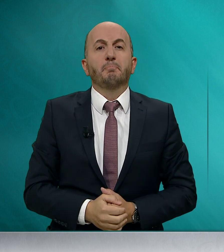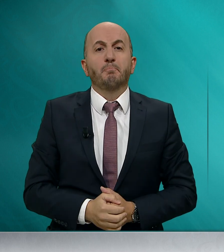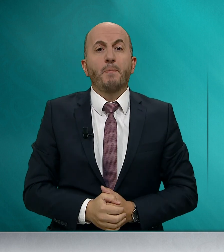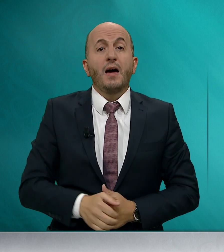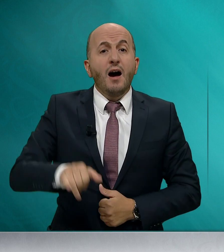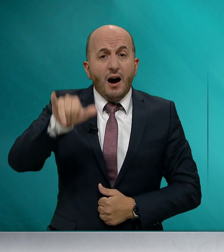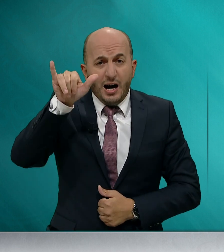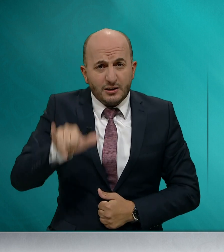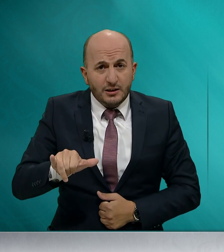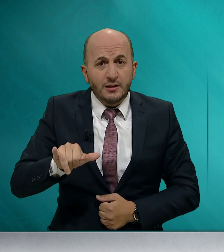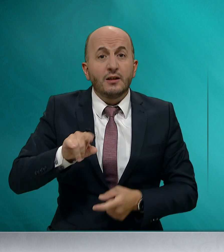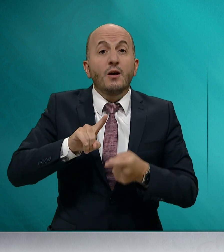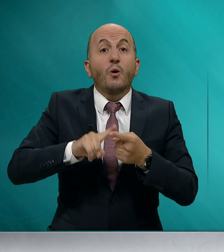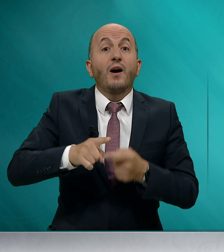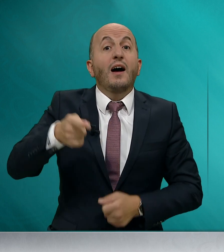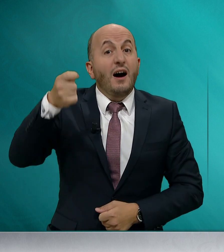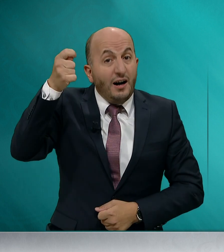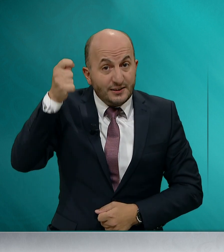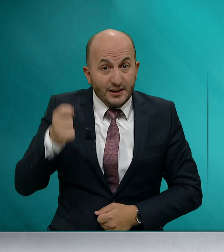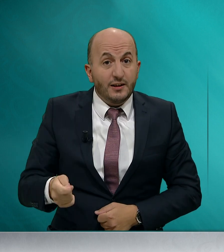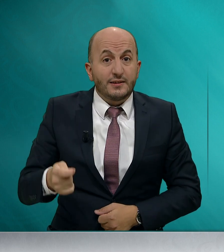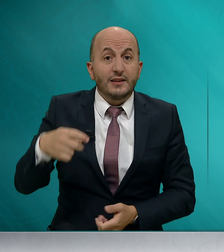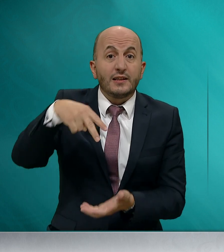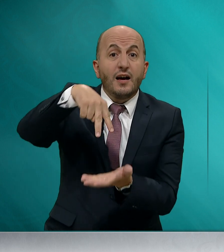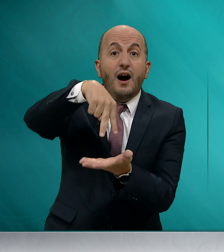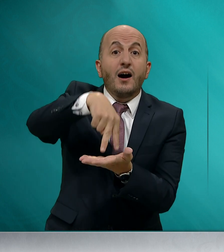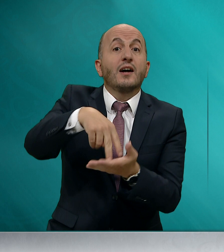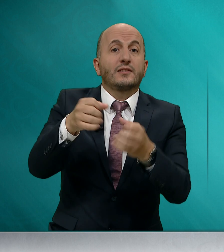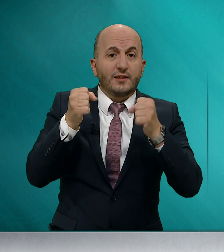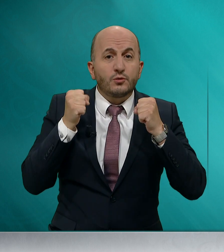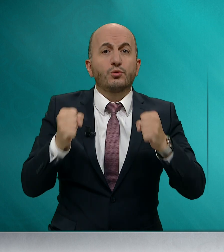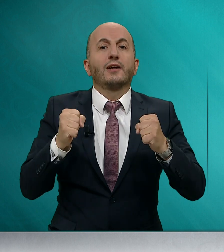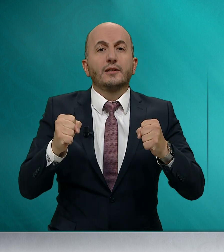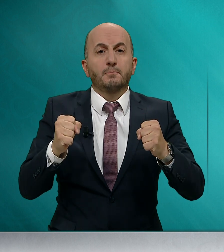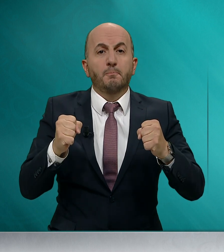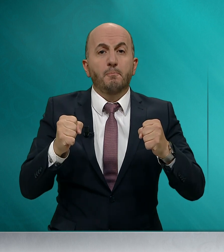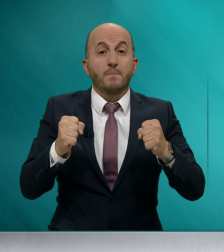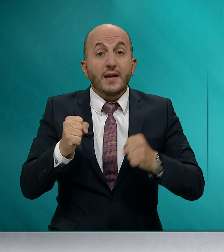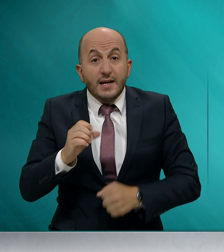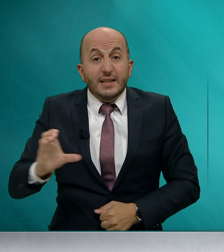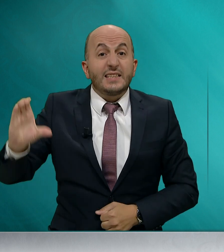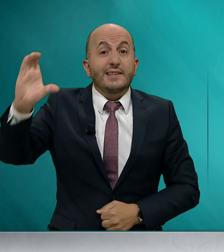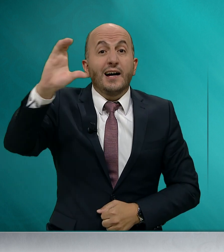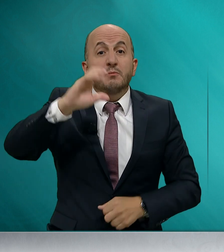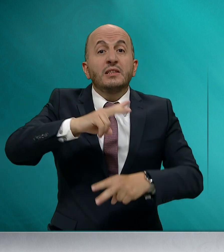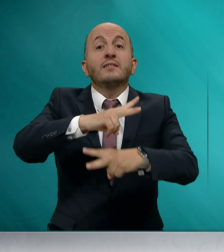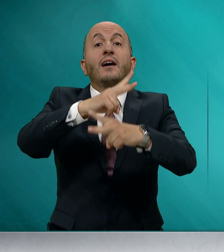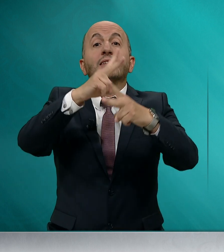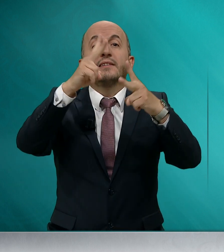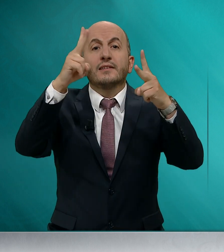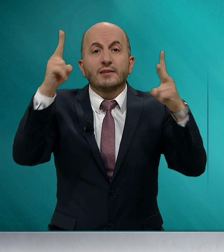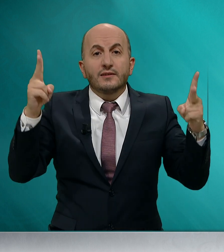olalım. Hakkı ve hakikati ayakta tutalım.